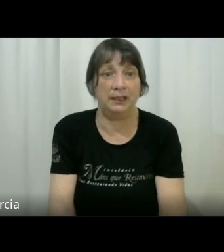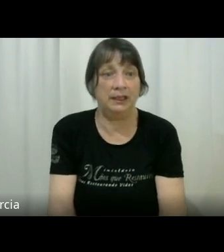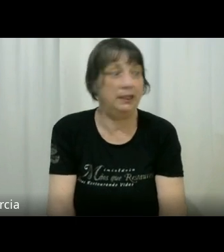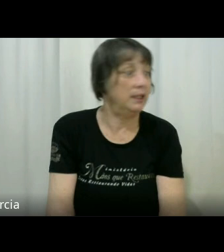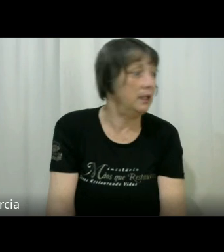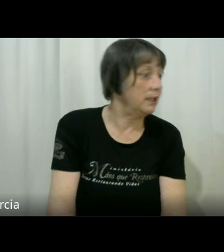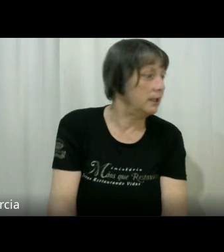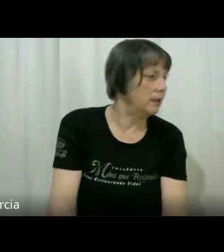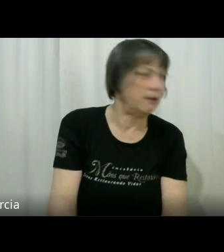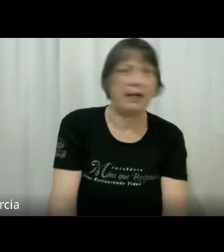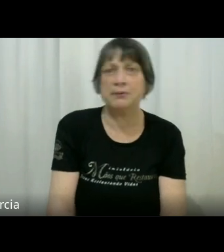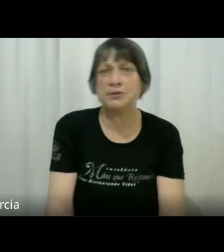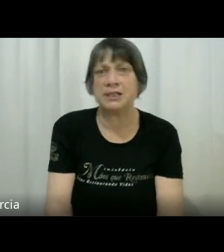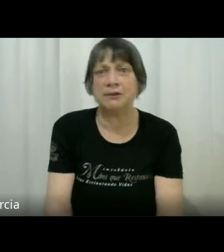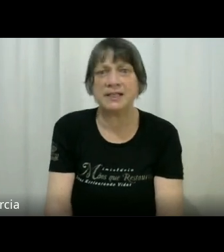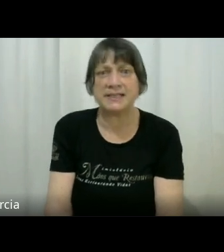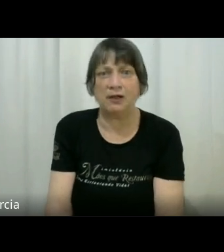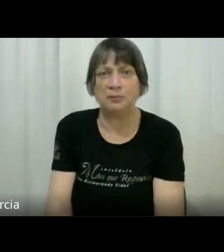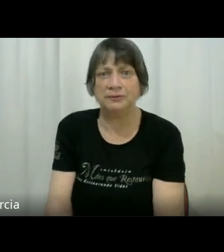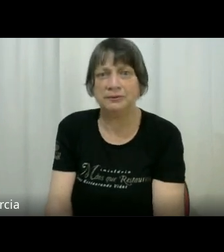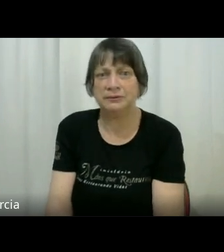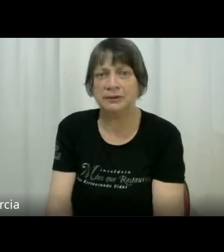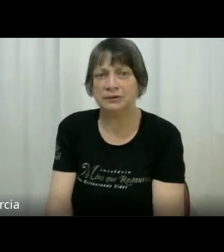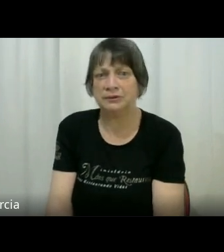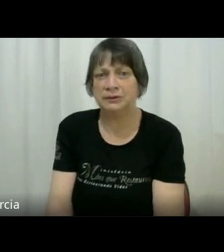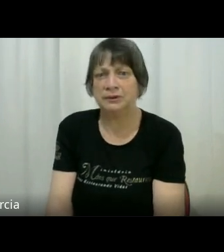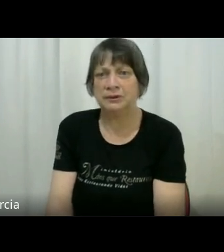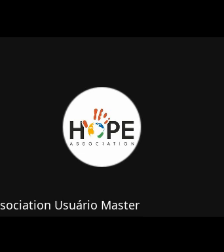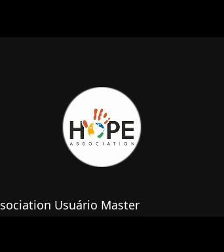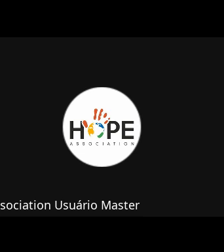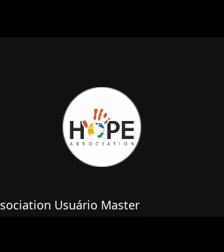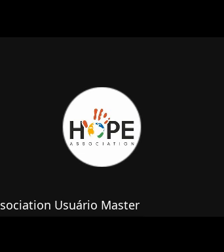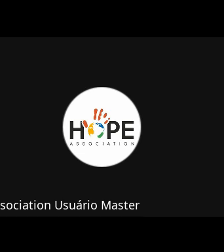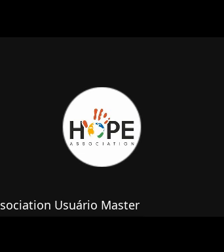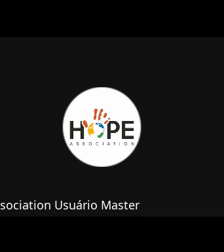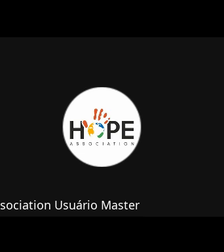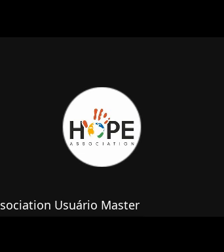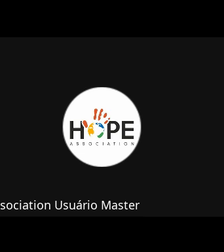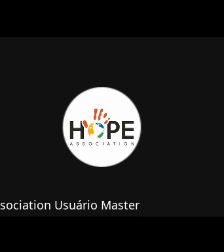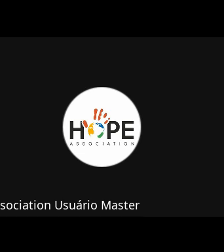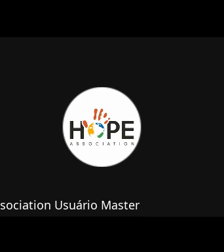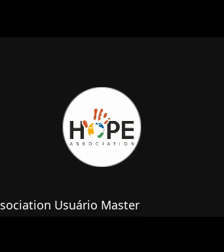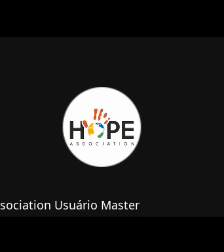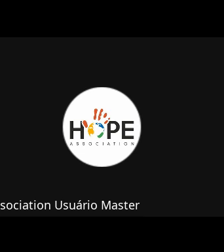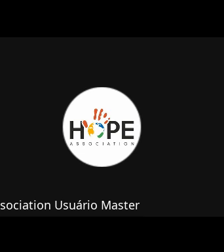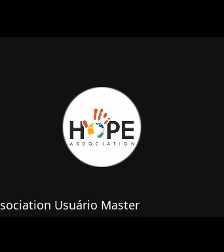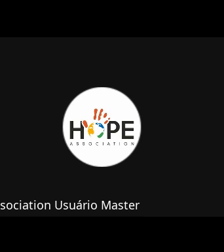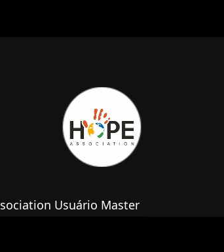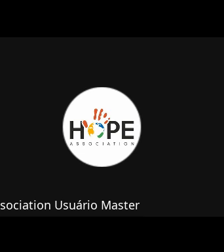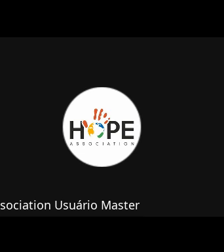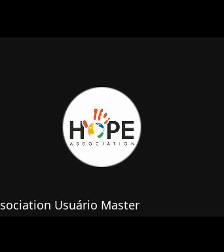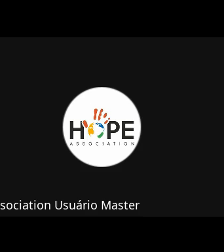da... É música ou é salmo? Nós temos um salmo ainda, se lê 2 músicas, né?